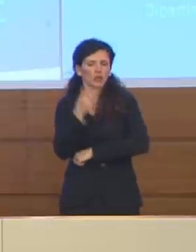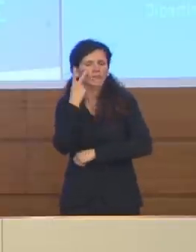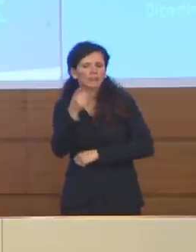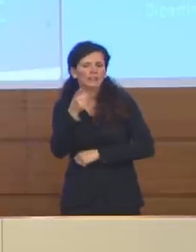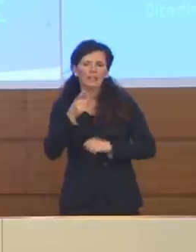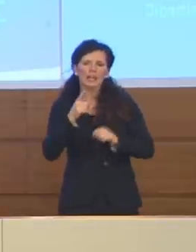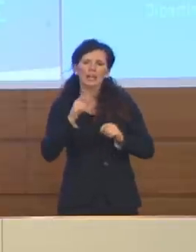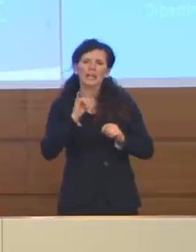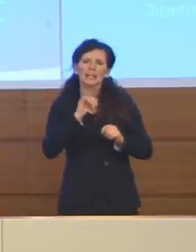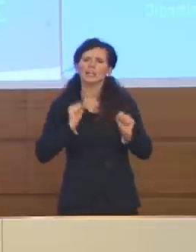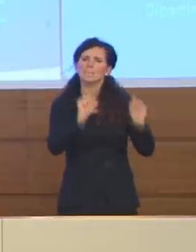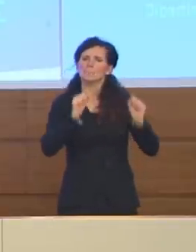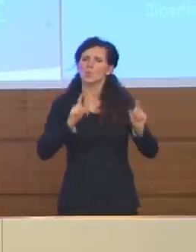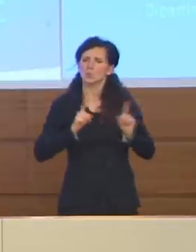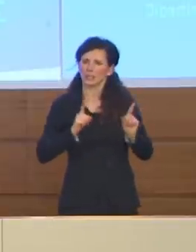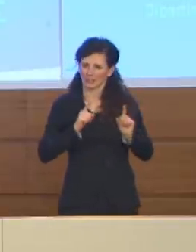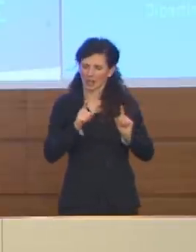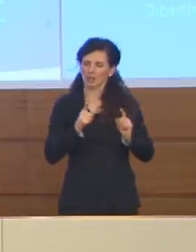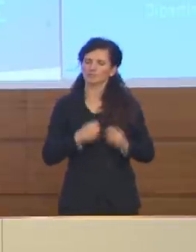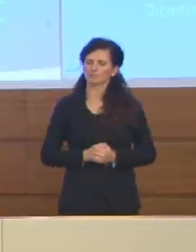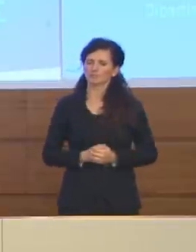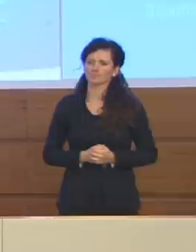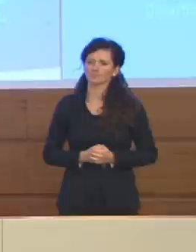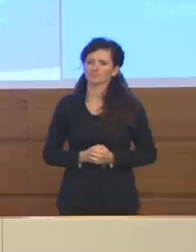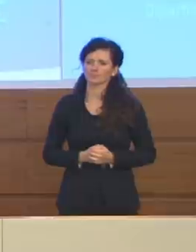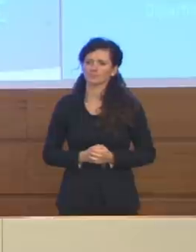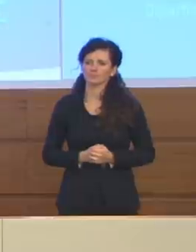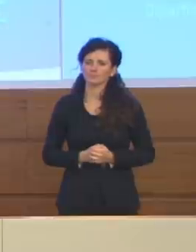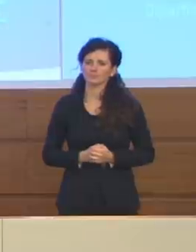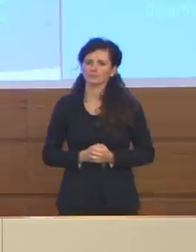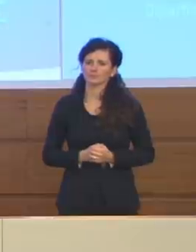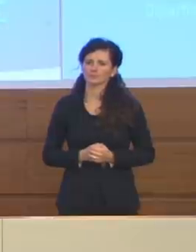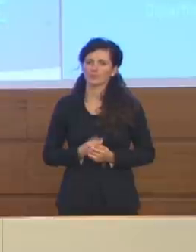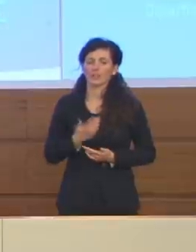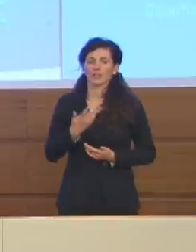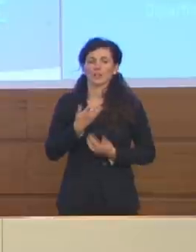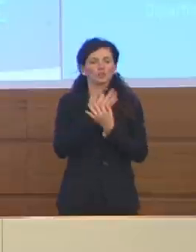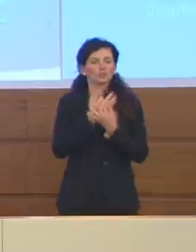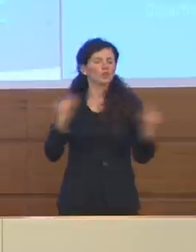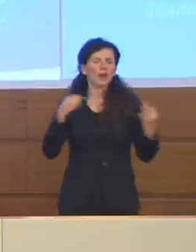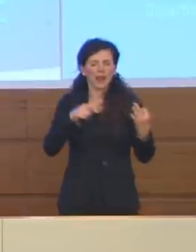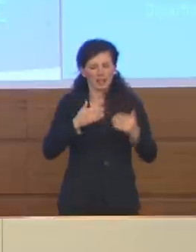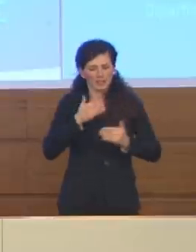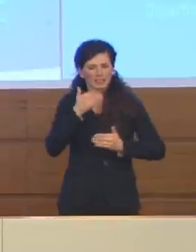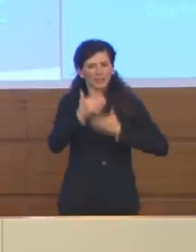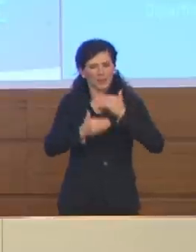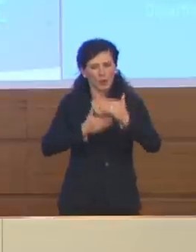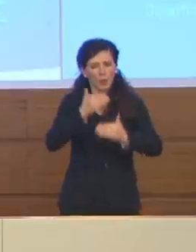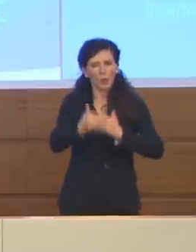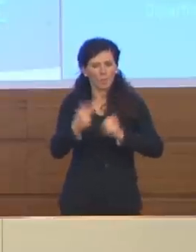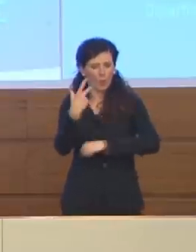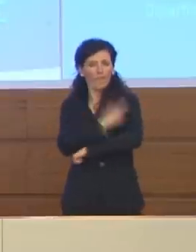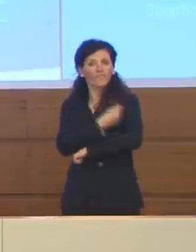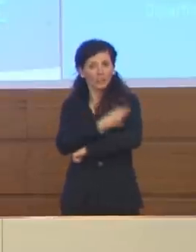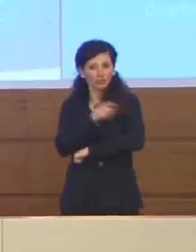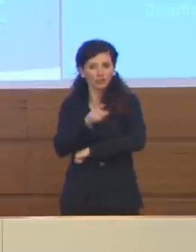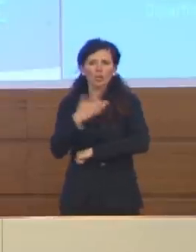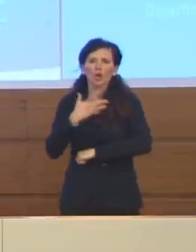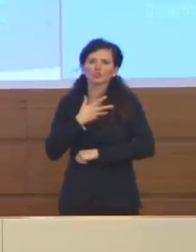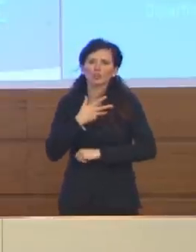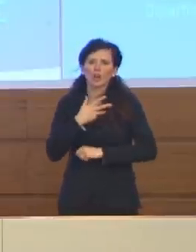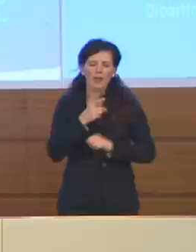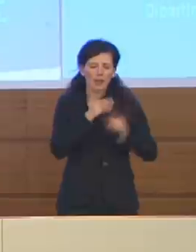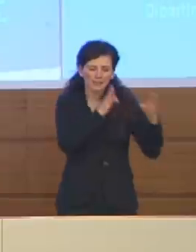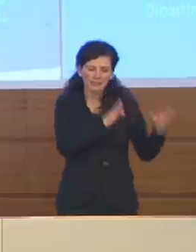chiaro che come ho già detto esistono tutta una serie di tappe ineludibile per documentare